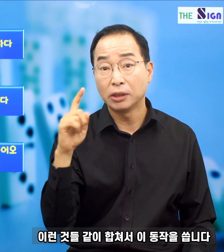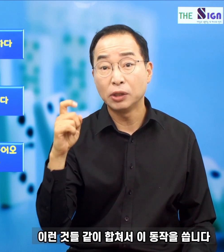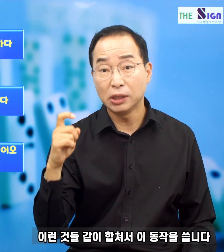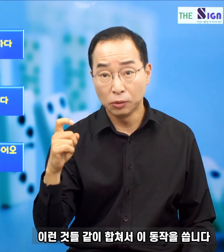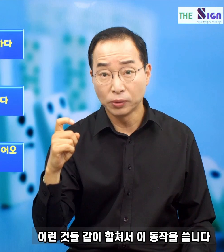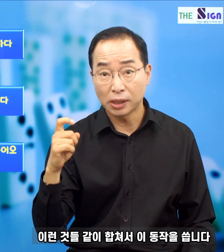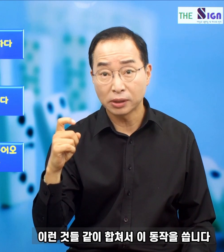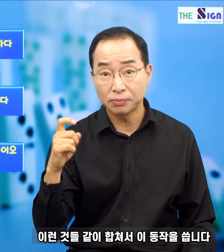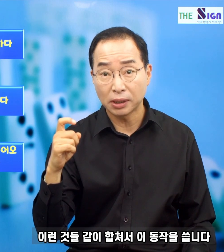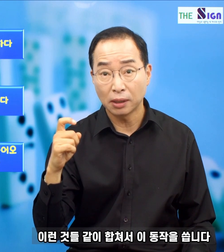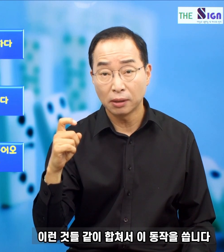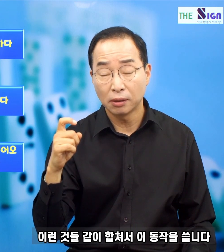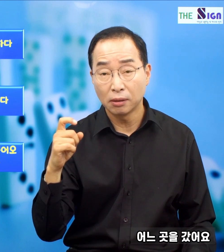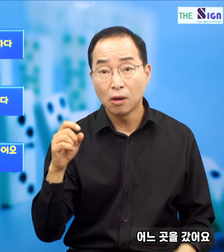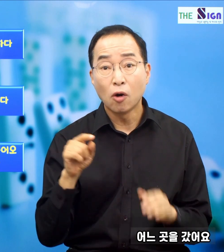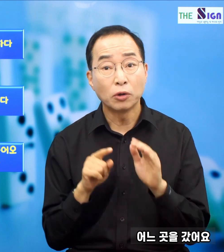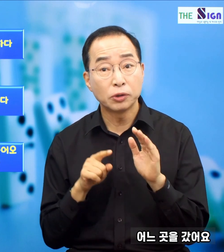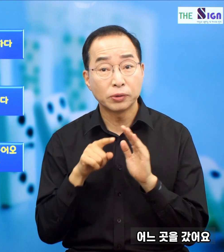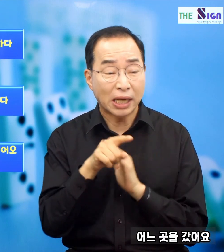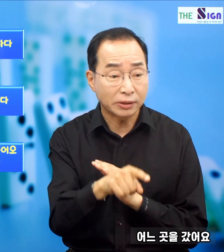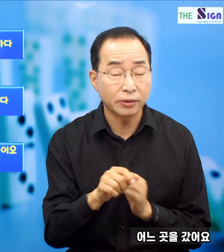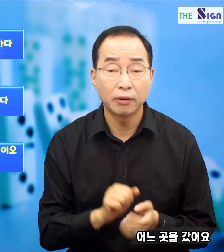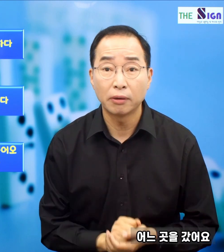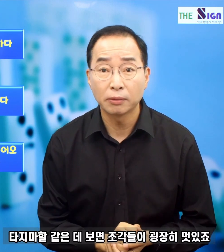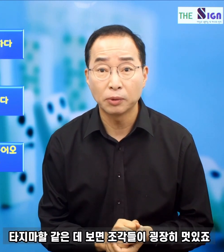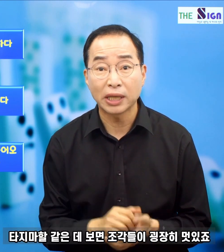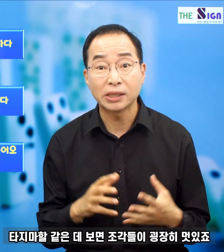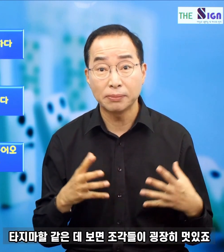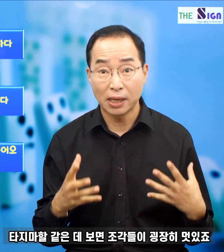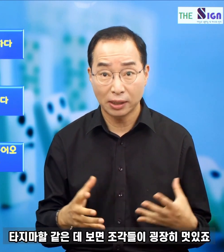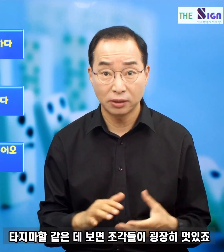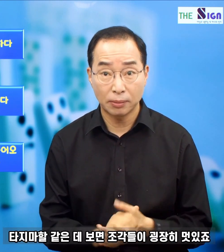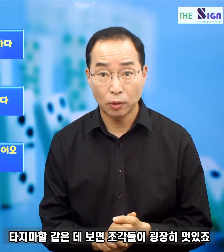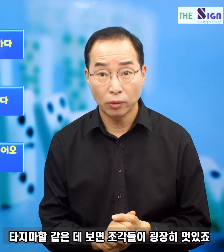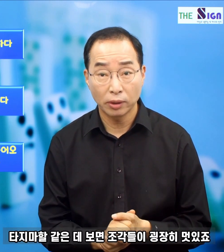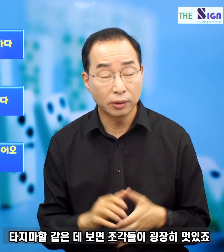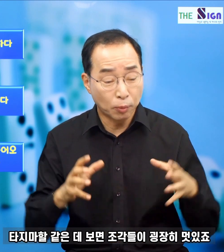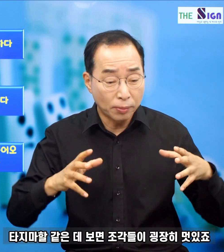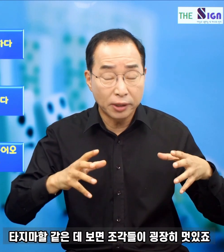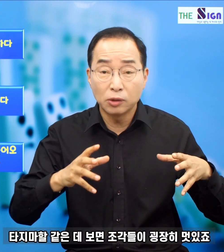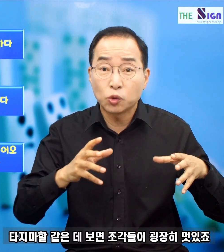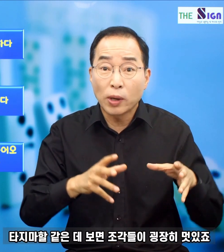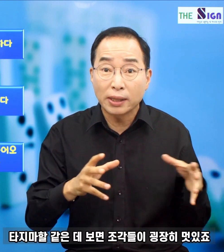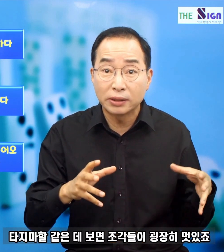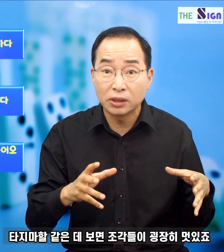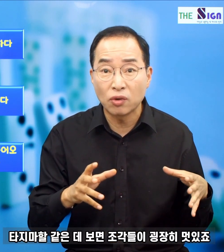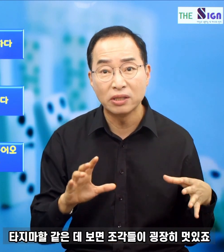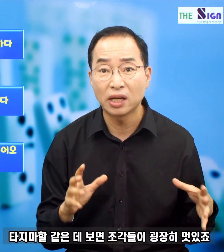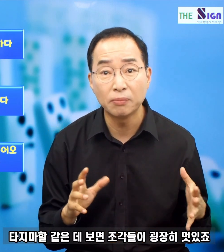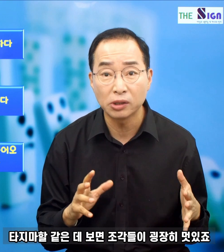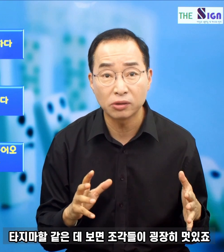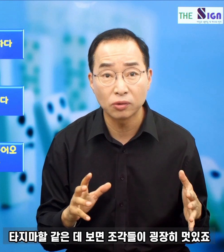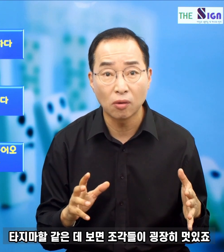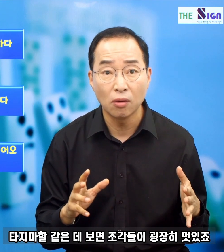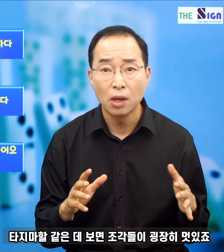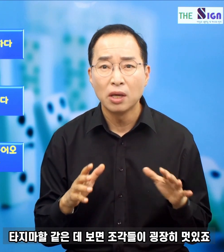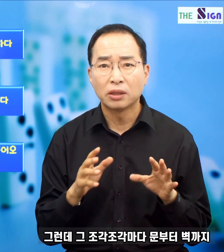이 동작을 씁니다. 어느 곳을 갔어요. 뭐 타지마할 같은 데 보면은 조각들이 굉장히 멋있죠.